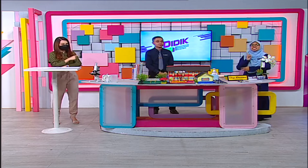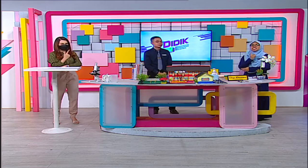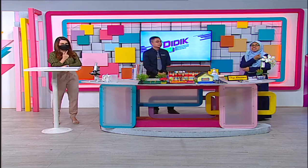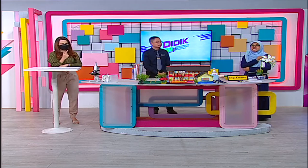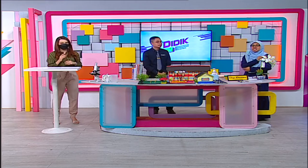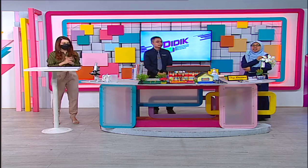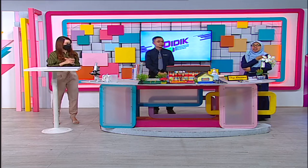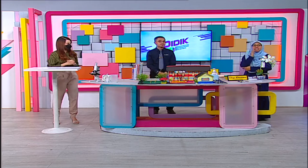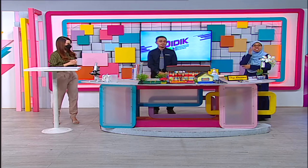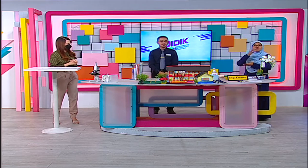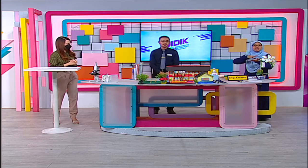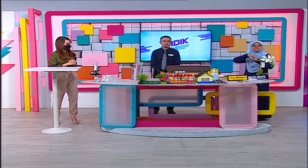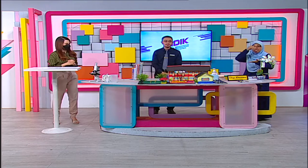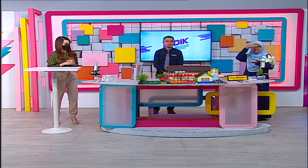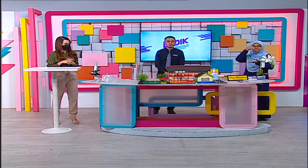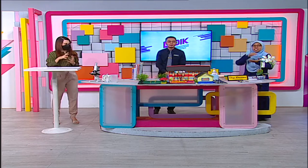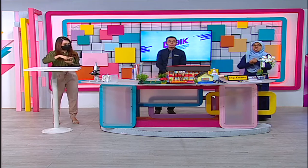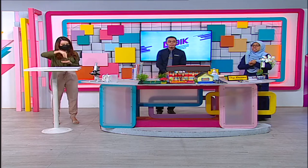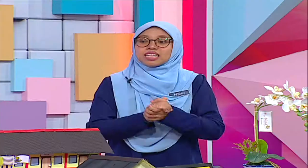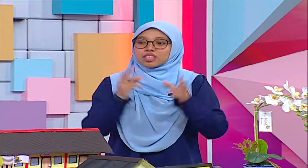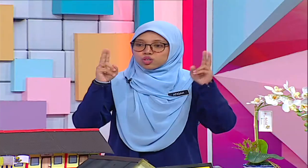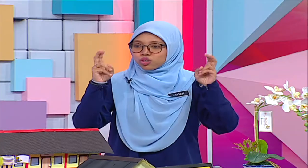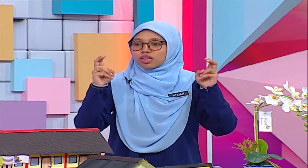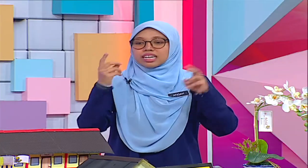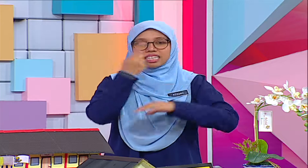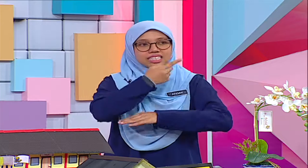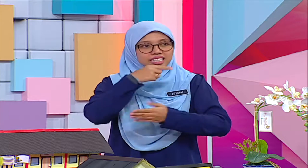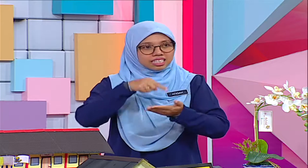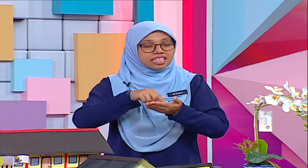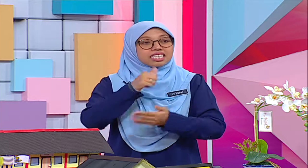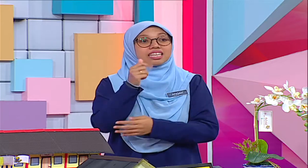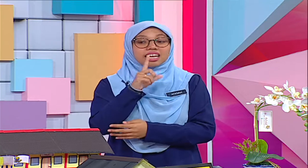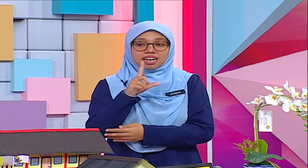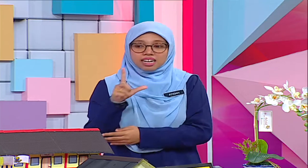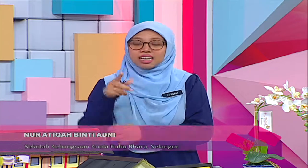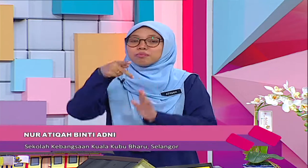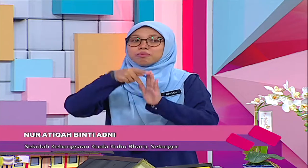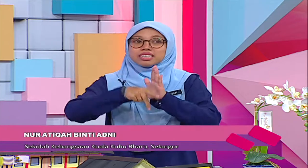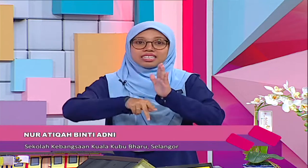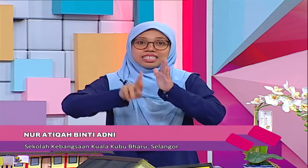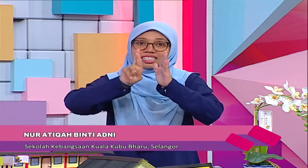kita akan belajar. Tajuk hari ini ialah